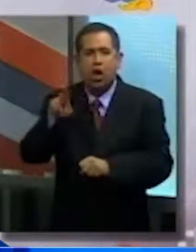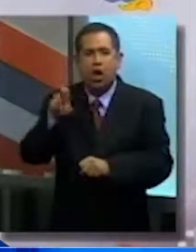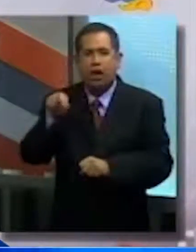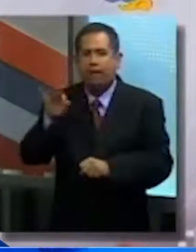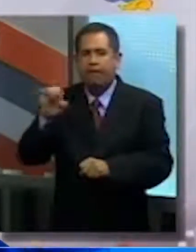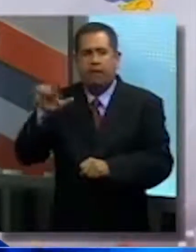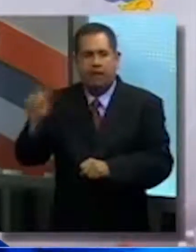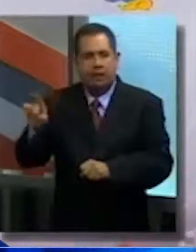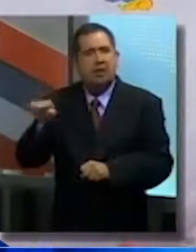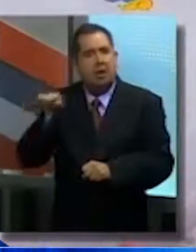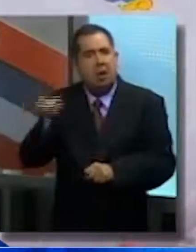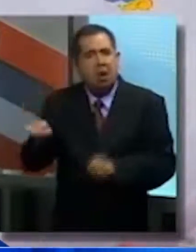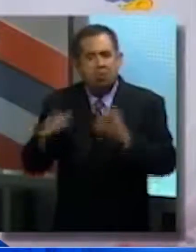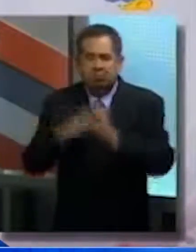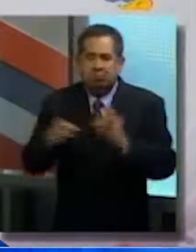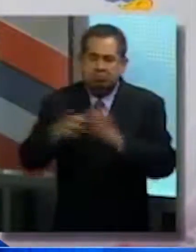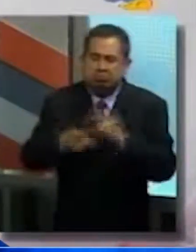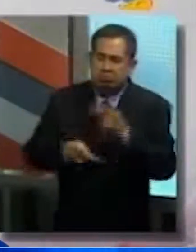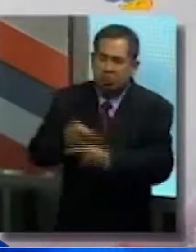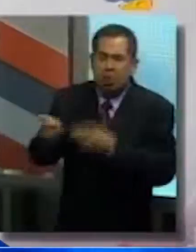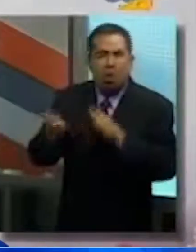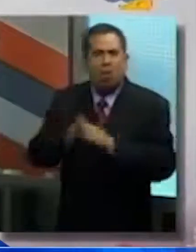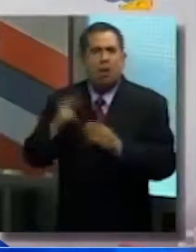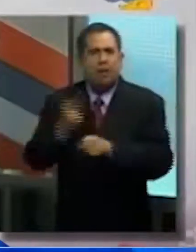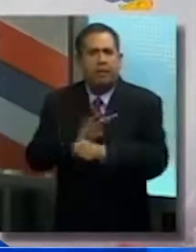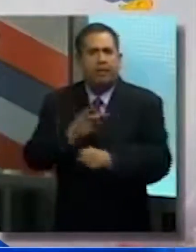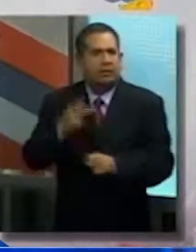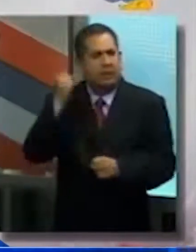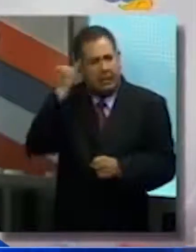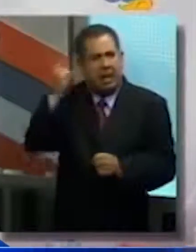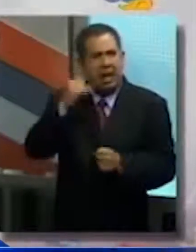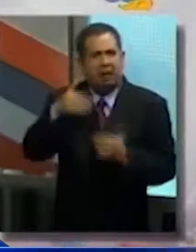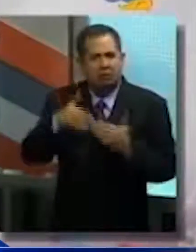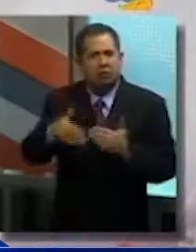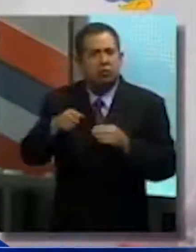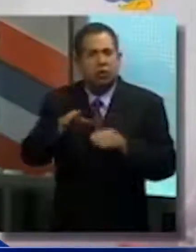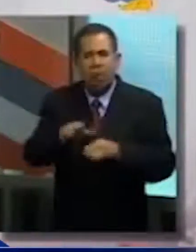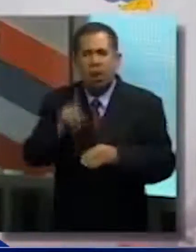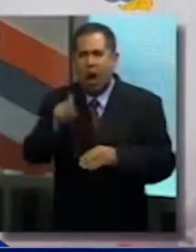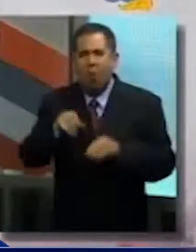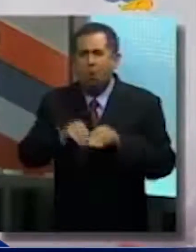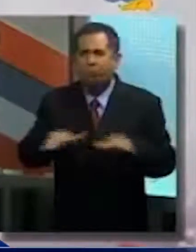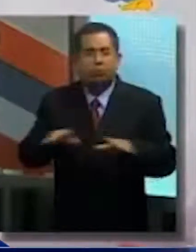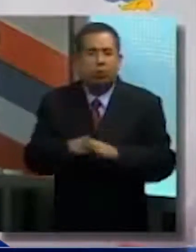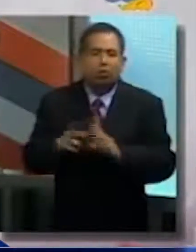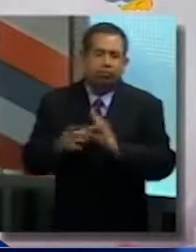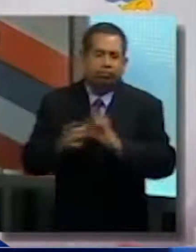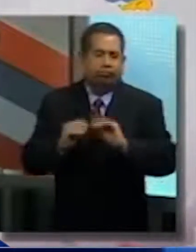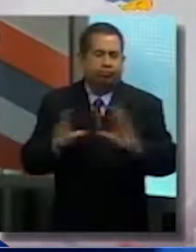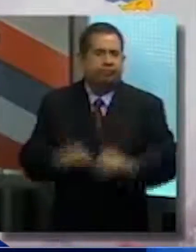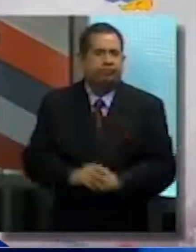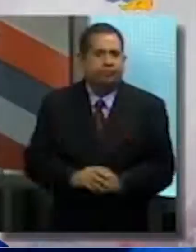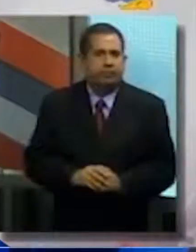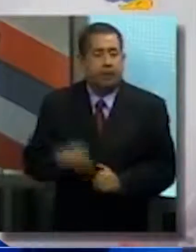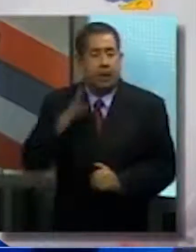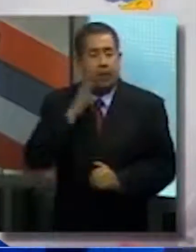Federman, con el objetivo de analizar la política nacional en materia hídrica. El Pleno de la Cámara de Diputados ratificó